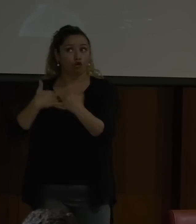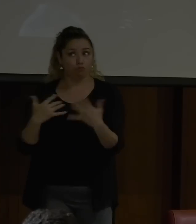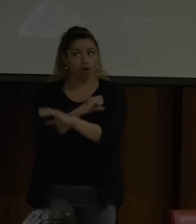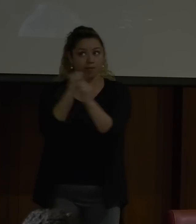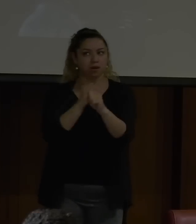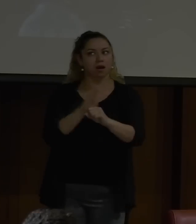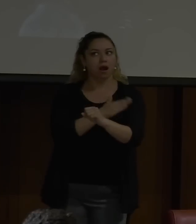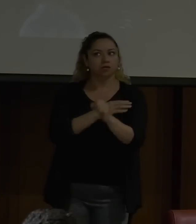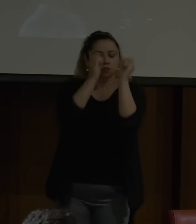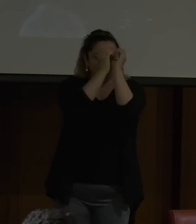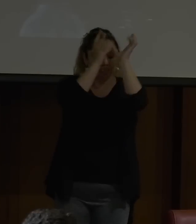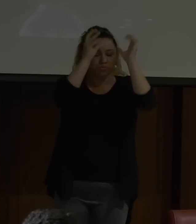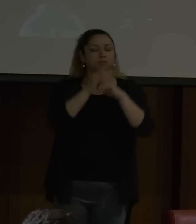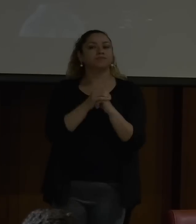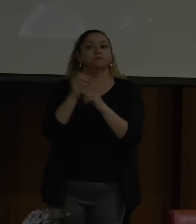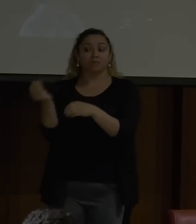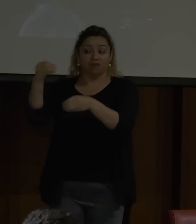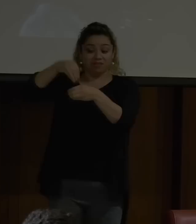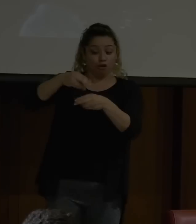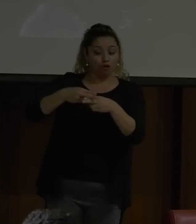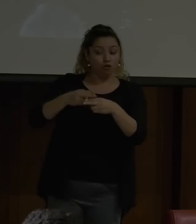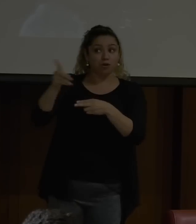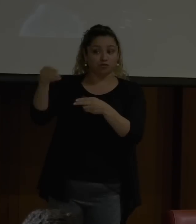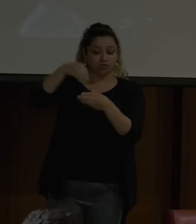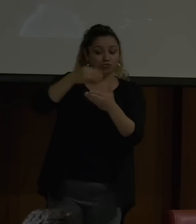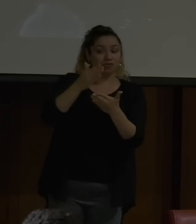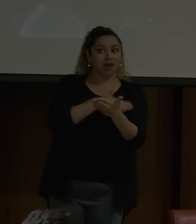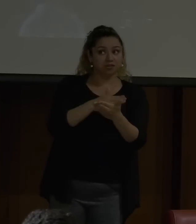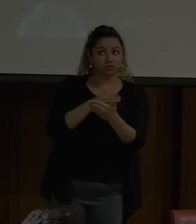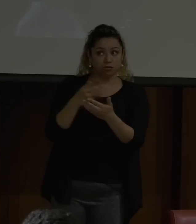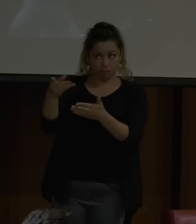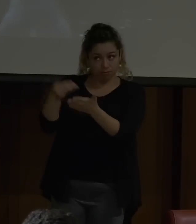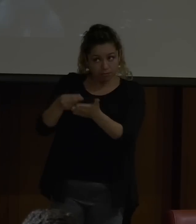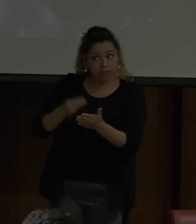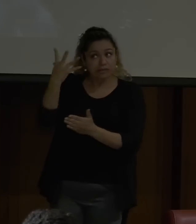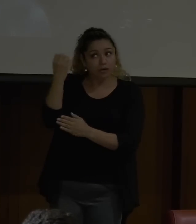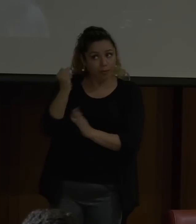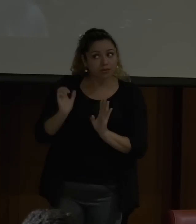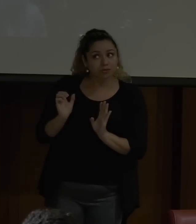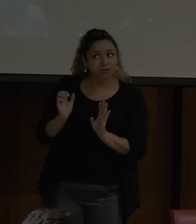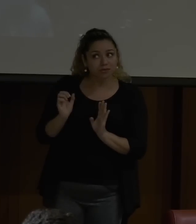madrugada. Al primero que nombro es a usted, así que vale 5 pesos la estrenada.